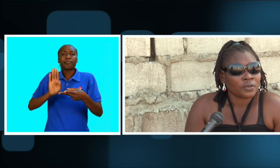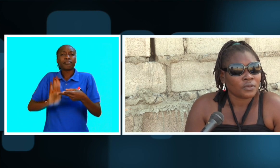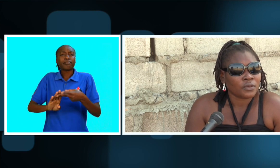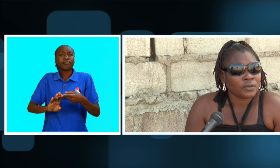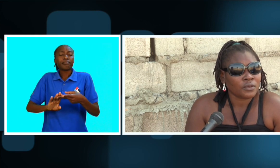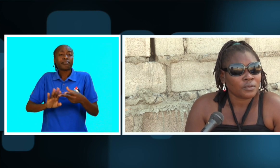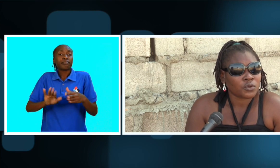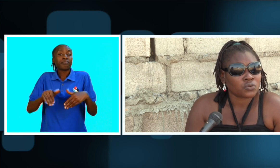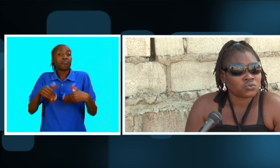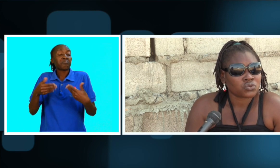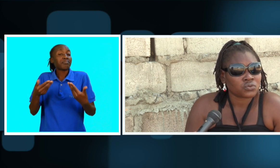E pronto.